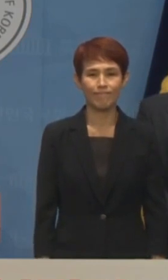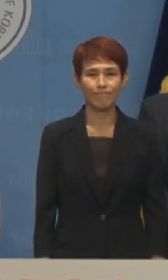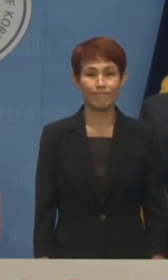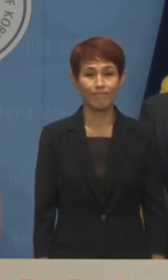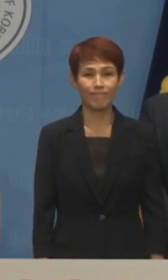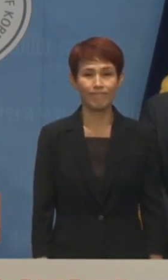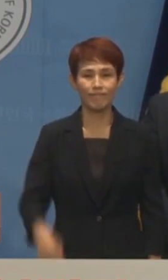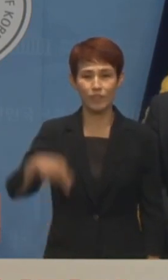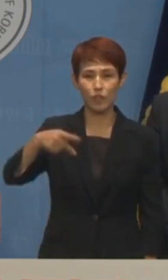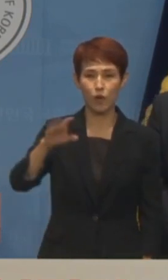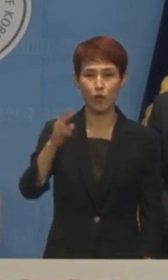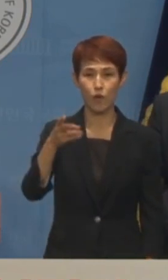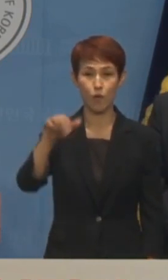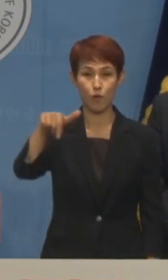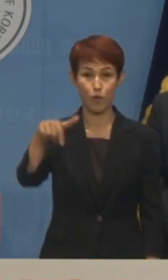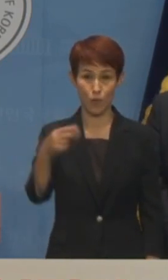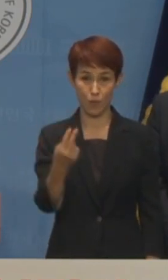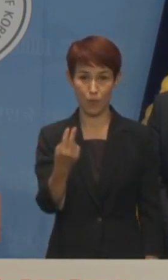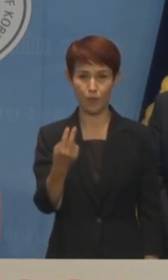네, 서영교 의원님,